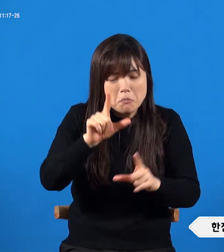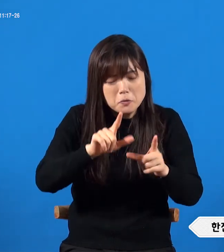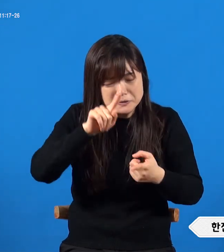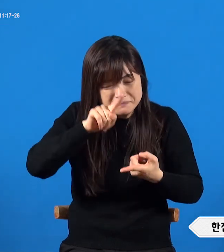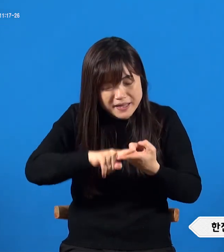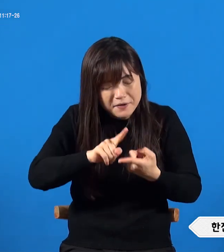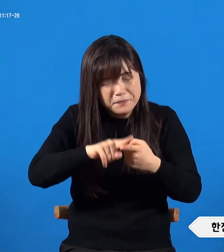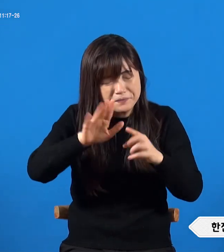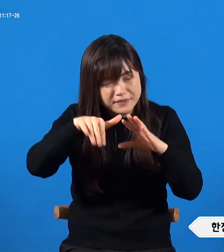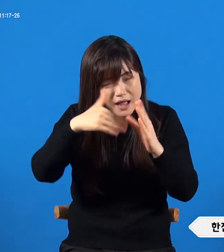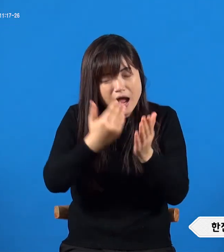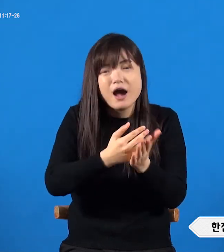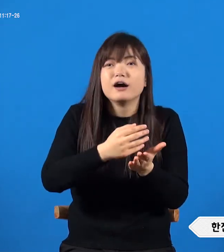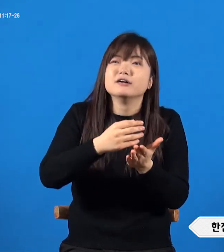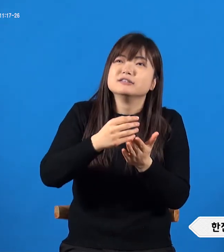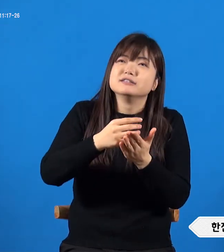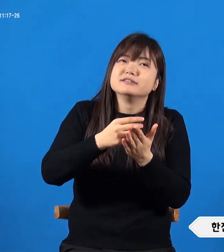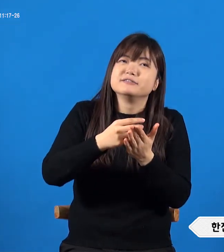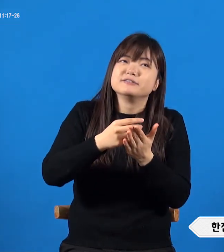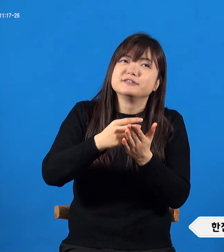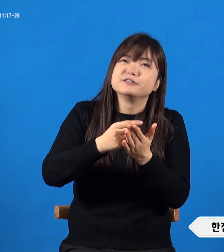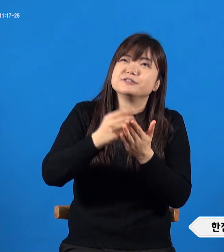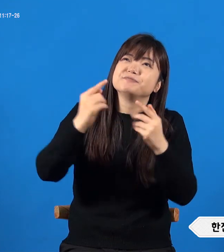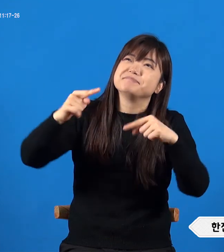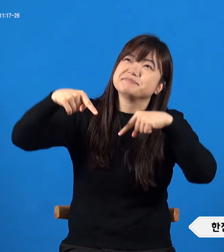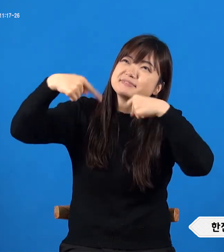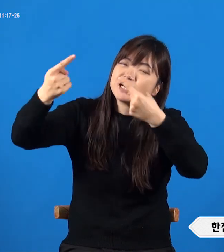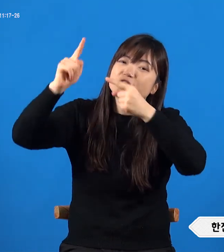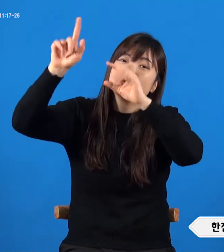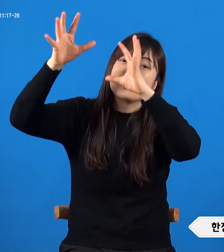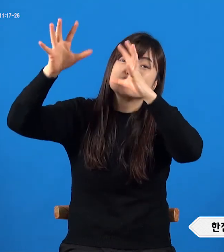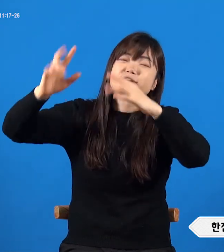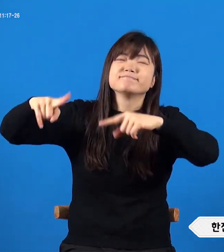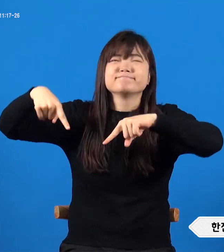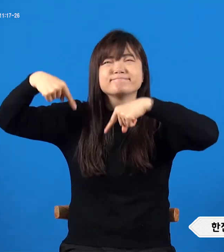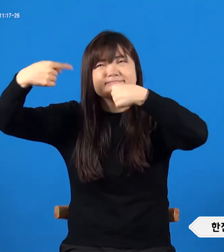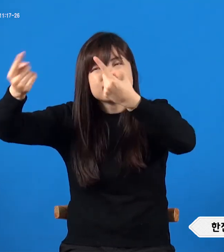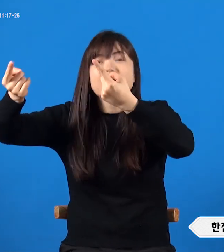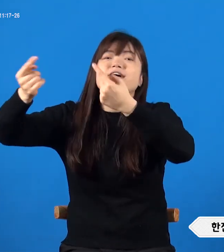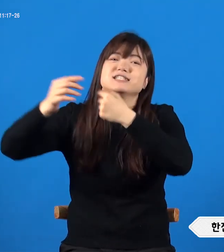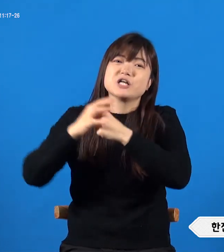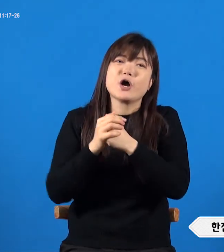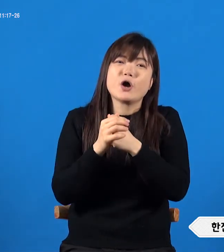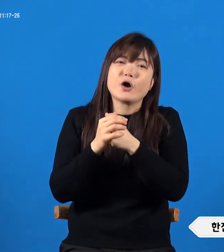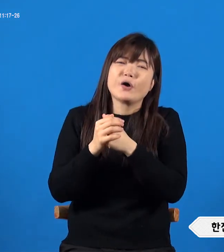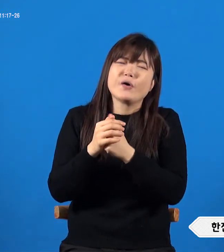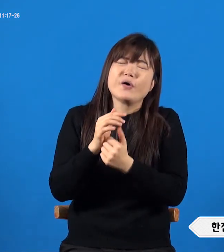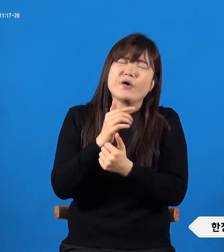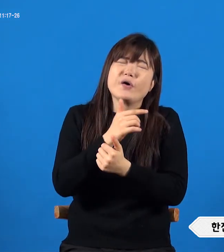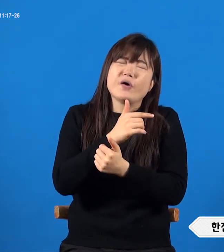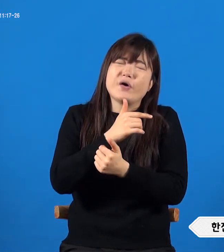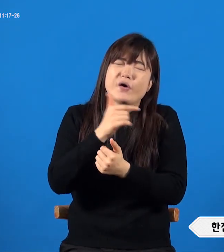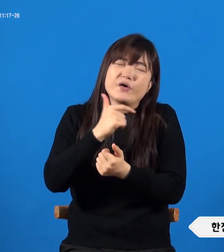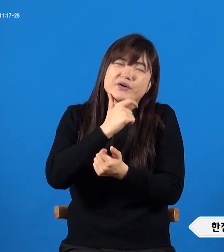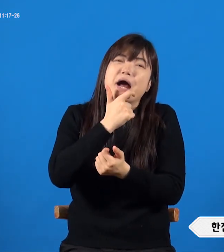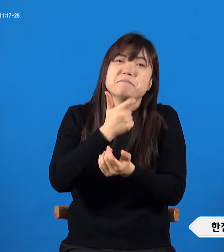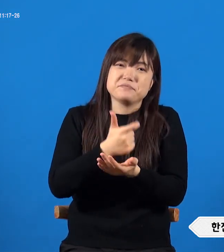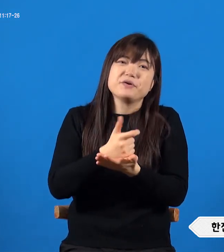그대로 천국으로 다 올라가서 천국에서 이 잔치를 베풀 것을 생각하면 너무나도